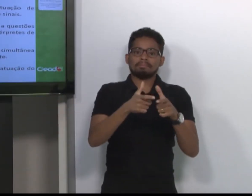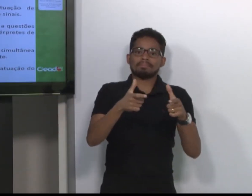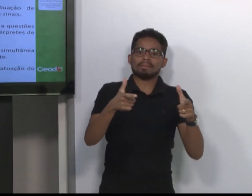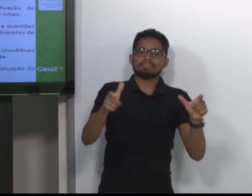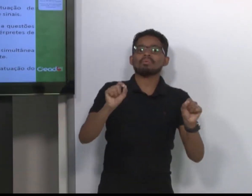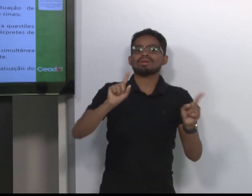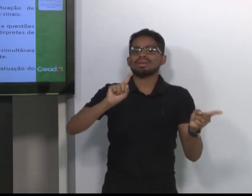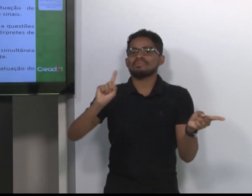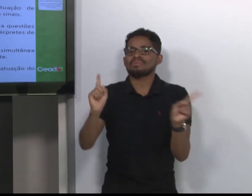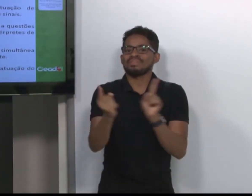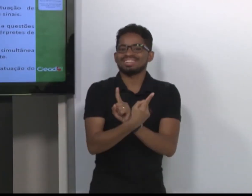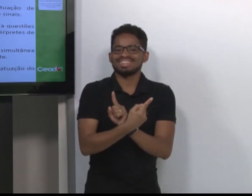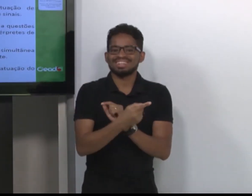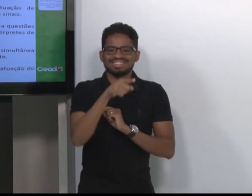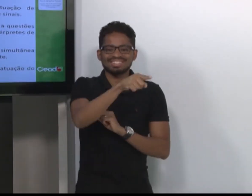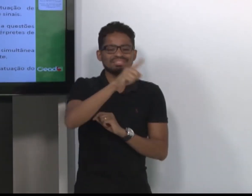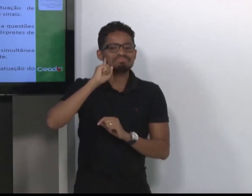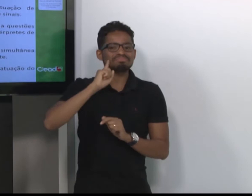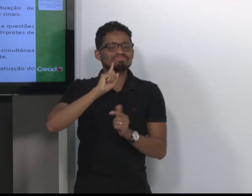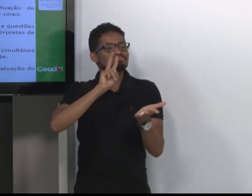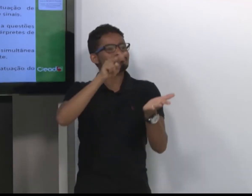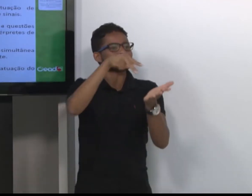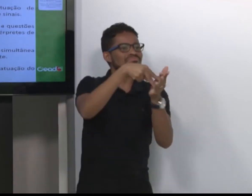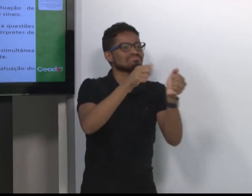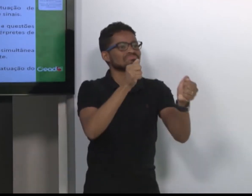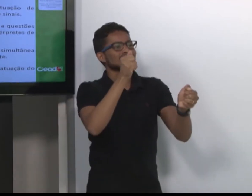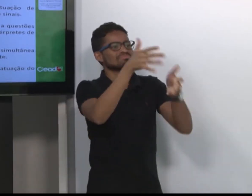simultânea. E agora está ampliando também